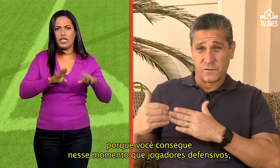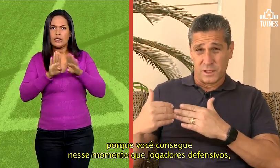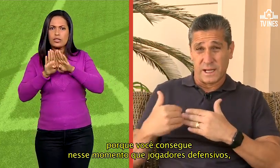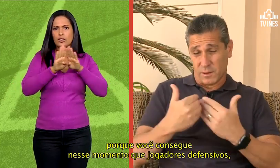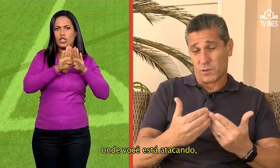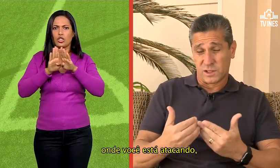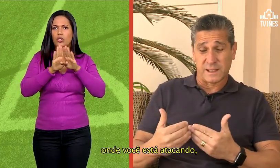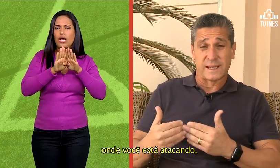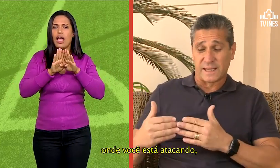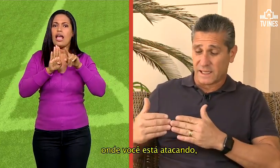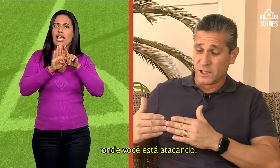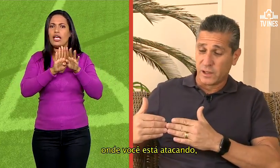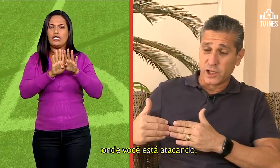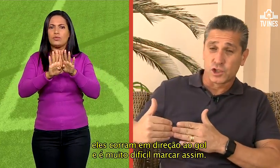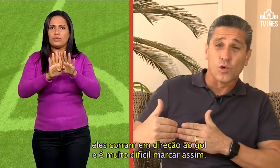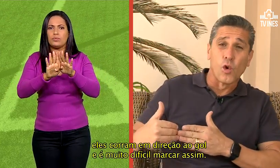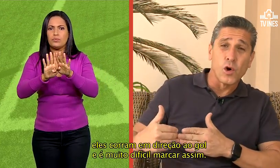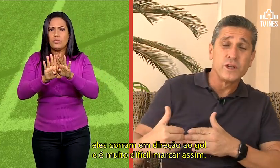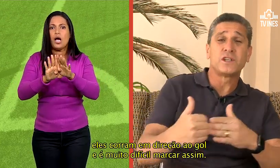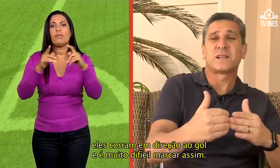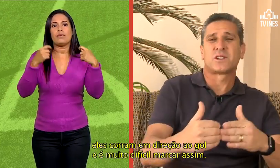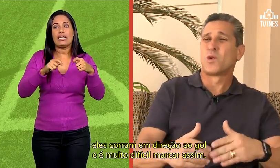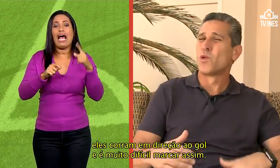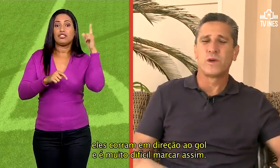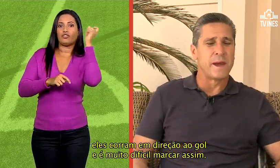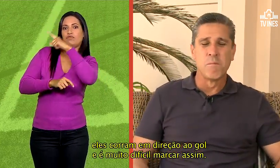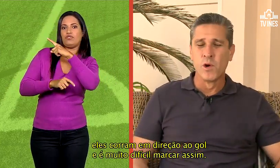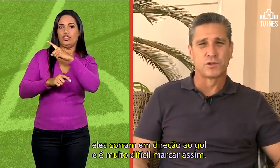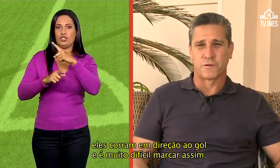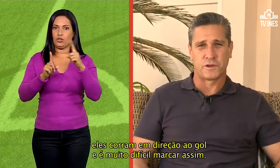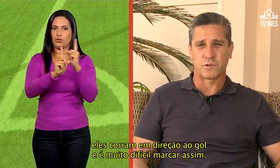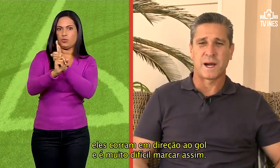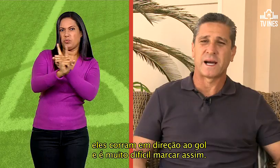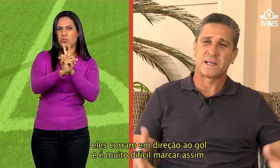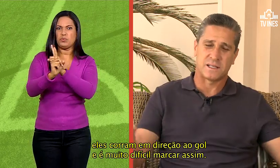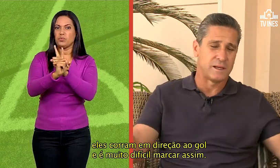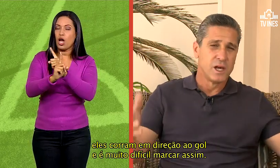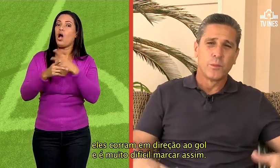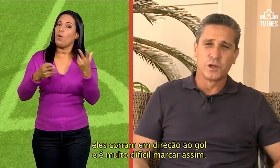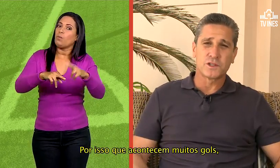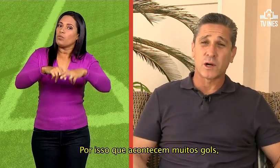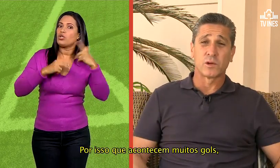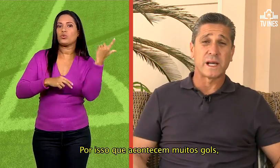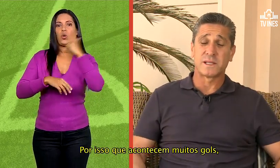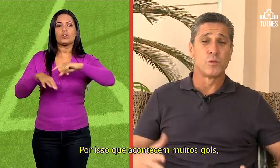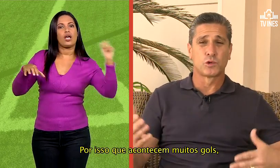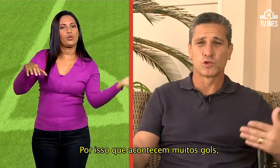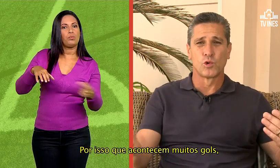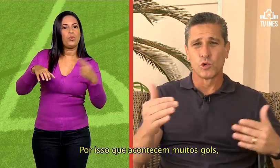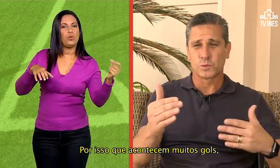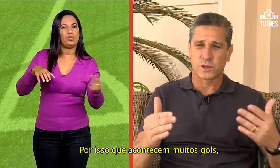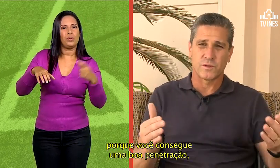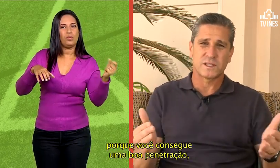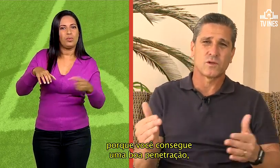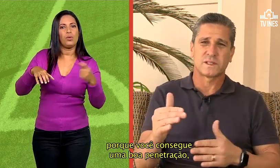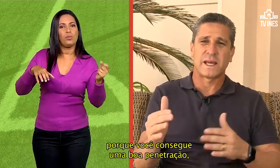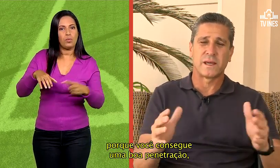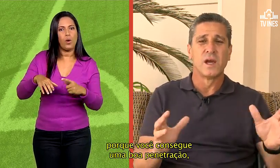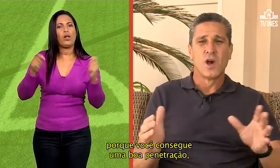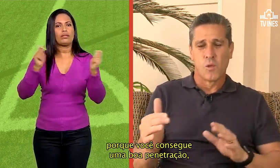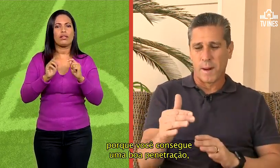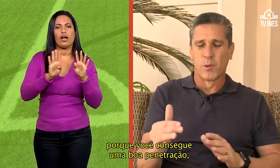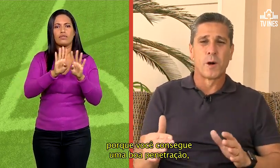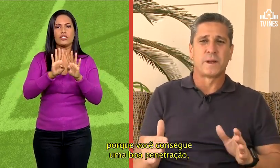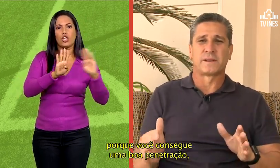defensivos, né, que é onde você está atacando, eles corram em direção ao gol e é muito difícil marcar assim. Por isso que acontecem muitos gols, porque você